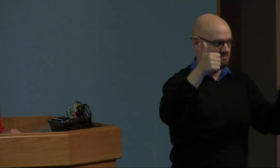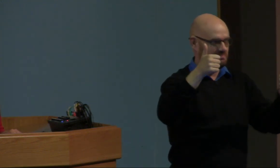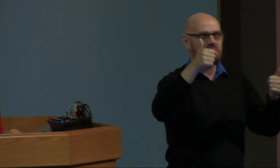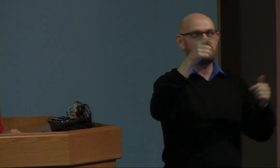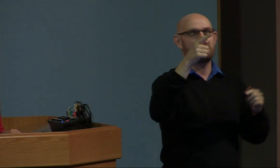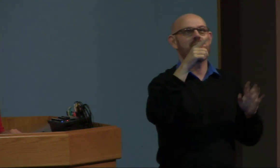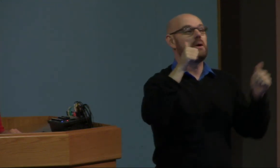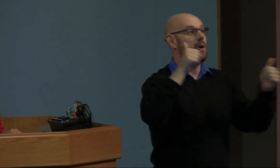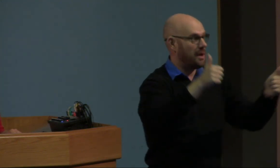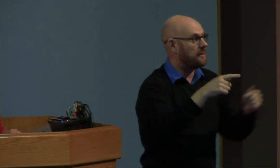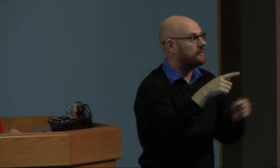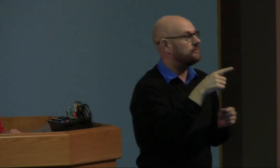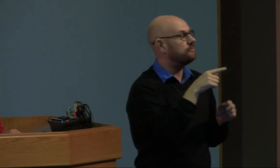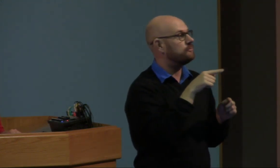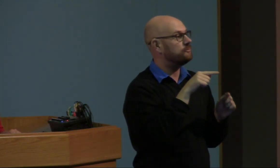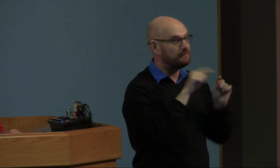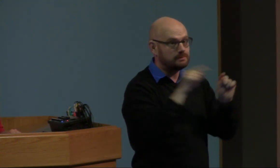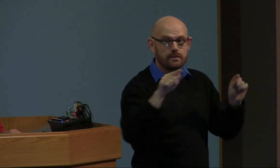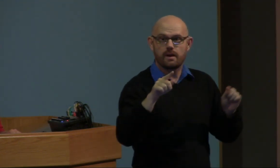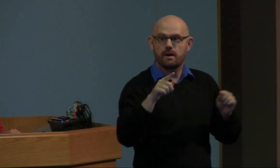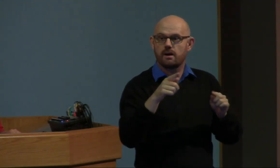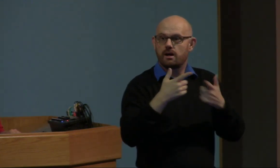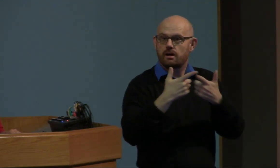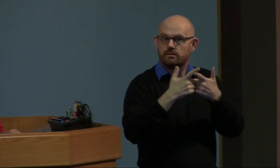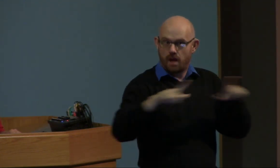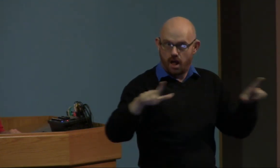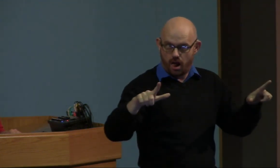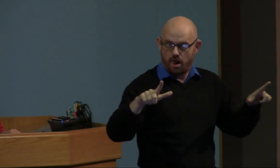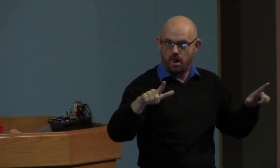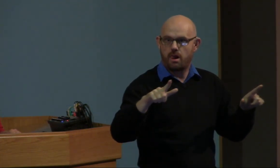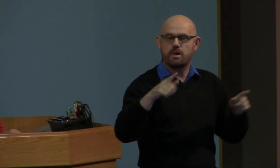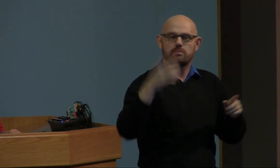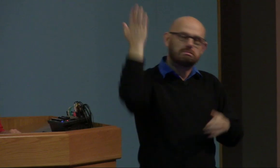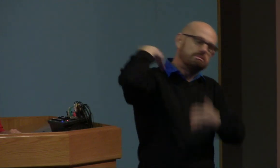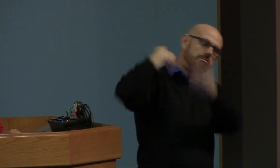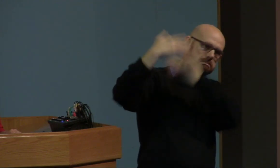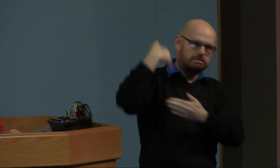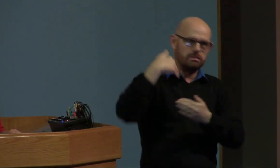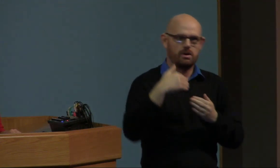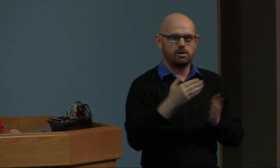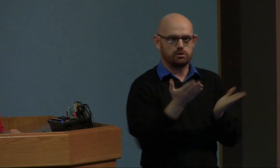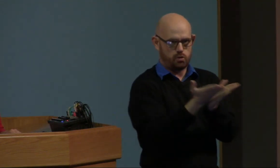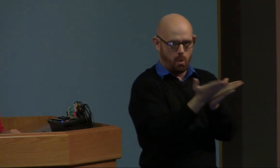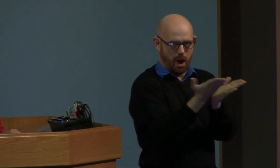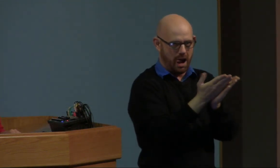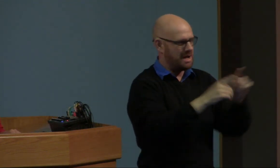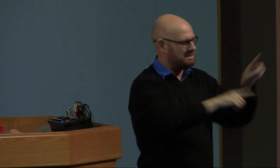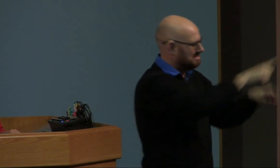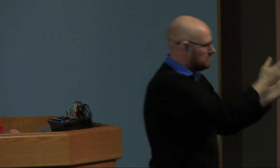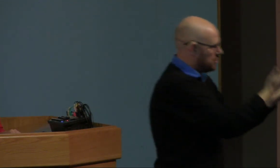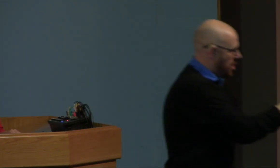iemand van Mauritius hier, van Nederland. So die gebare taal, die